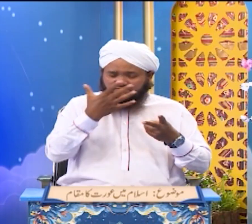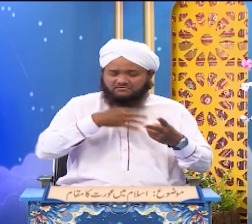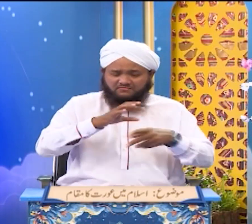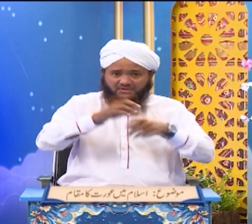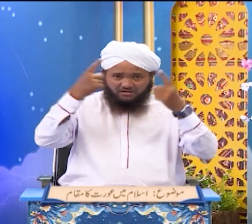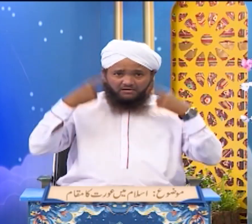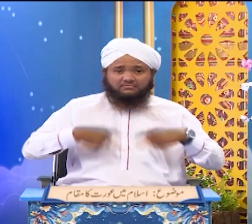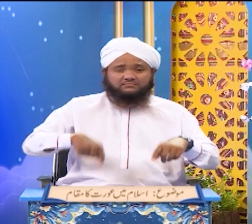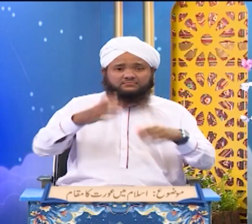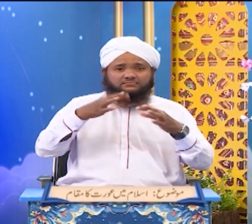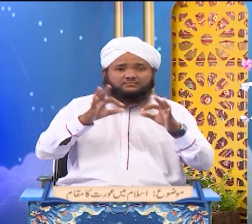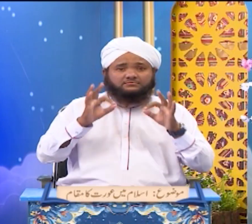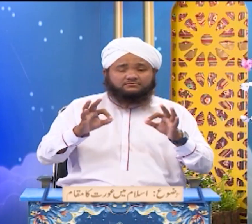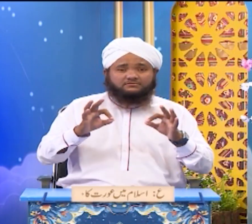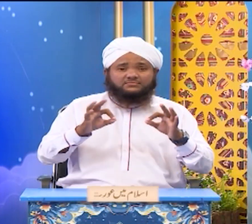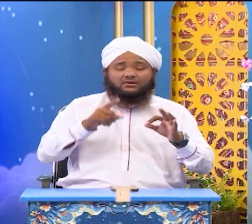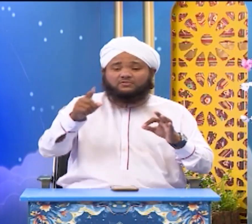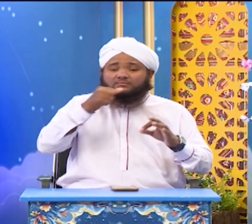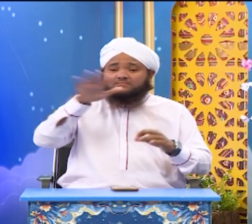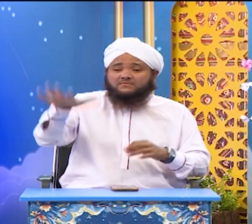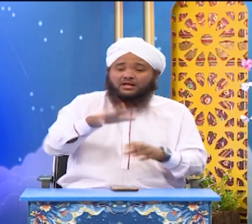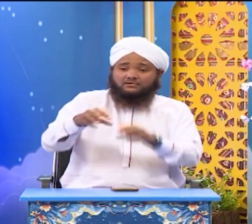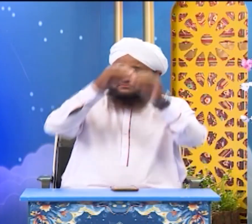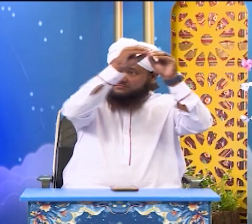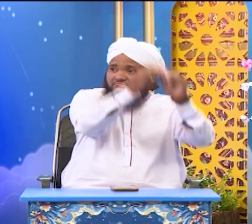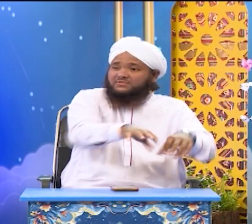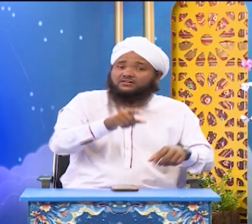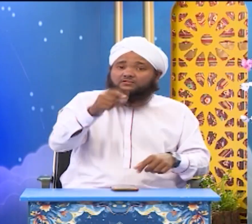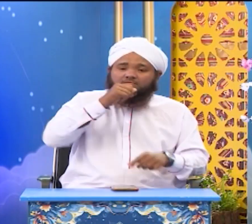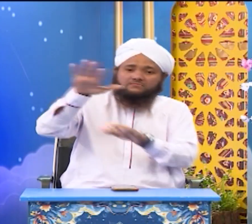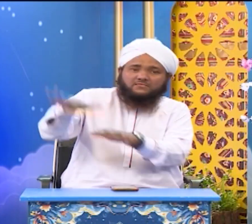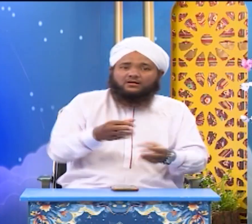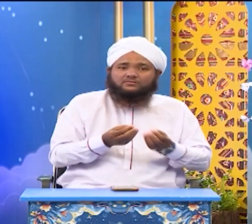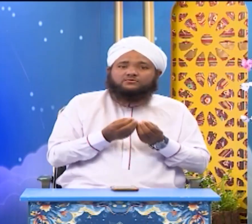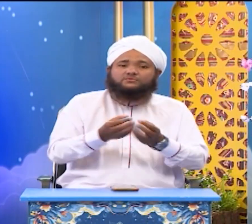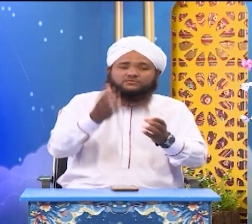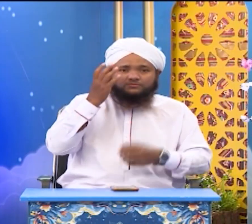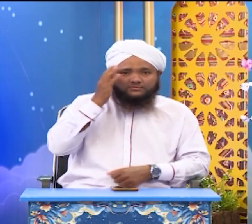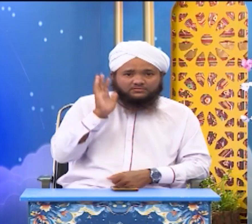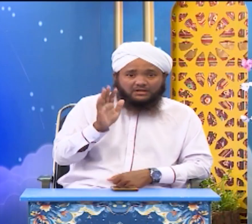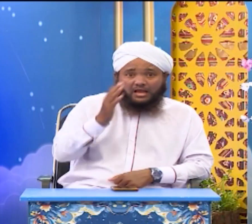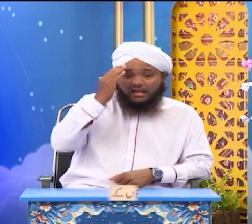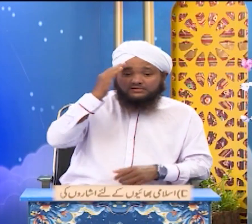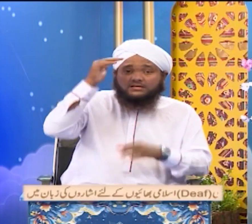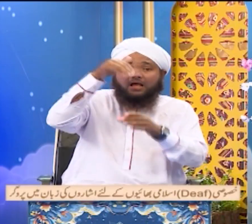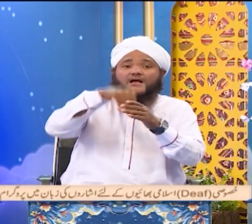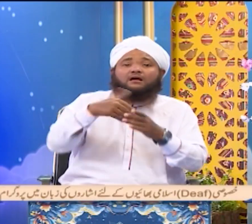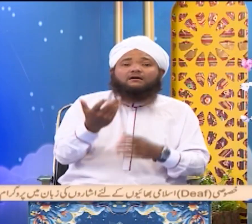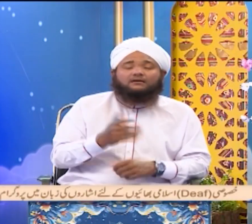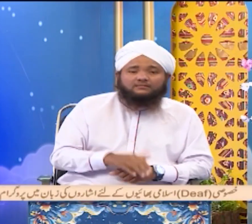دریائے نیل میں ڈالتے ہیں۔ حضرت سیدنا عمرو بن عاص رضی اللہ تعالی عنہ نے فرمایا، اسلام میں ہرگز ایسا نہیں ہو سکتا،